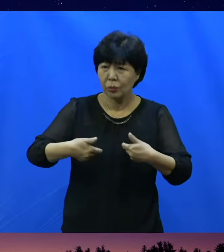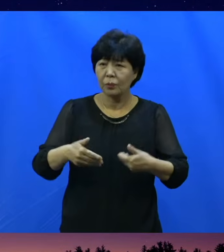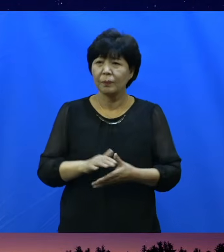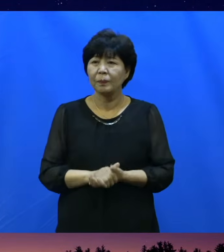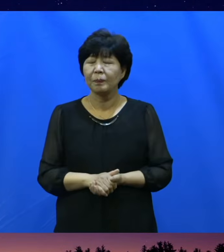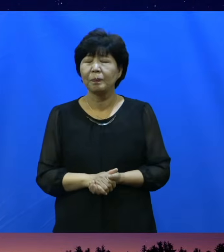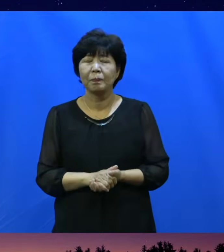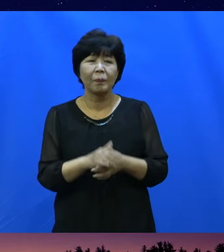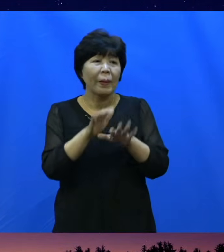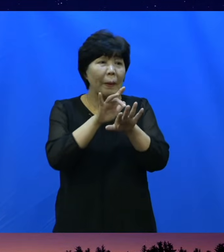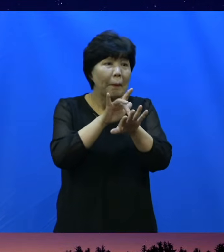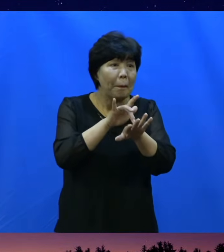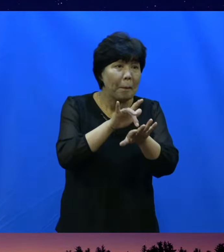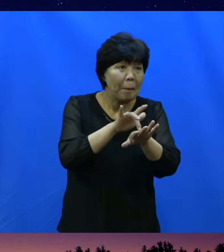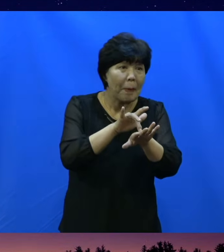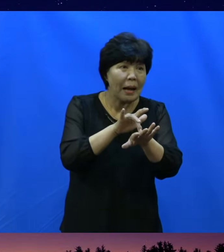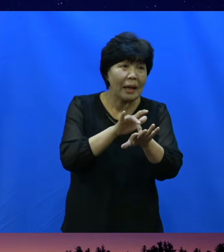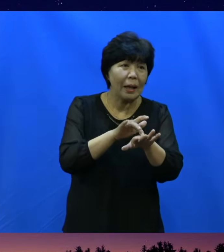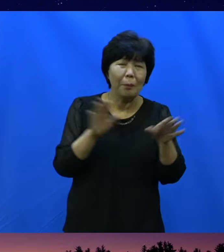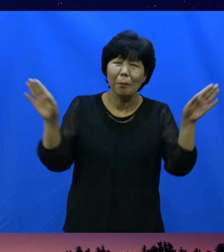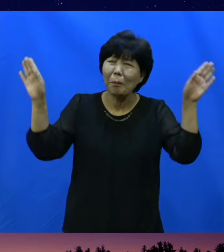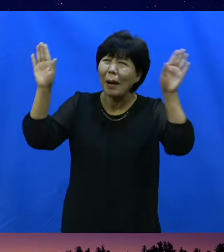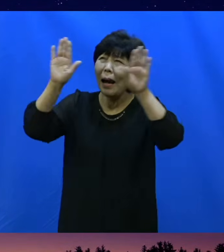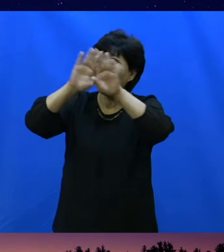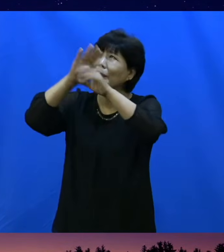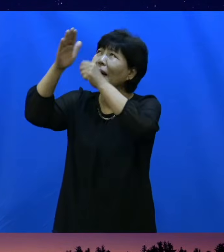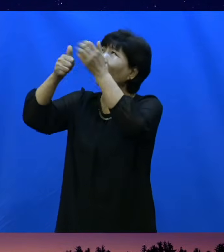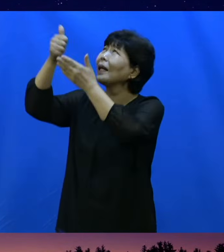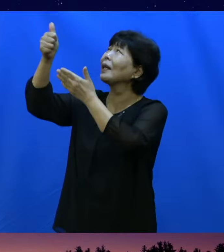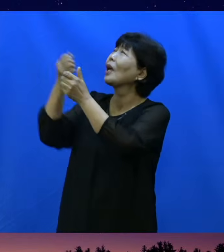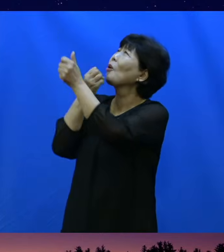여러분, 마귀의 참소는 밤낮 참소한다고 그랬잖아요. 여러분,